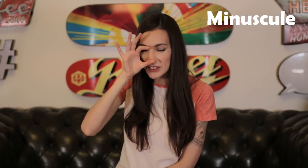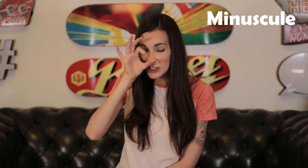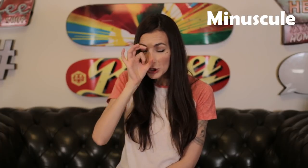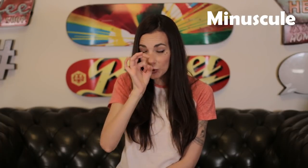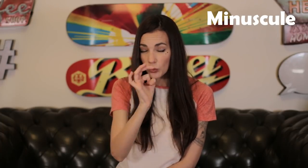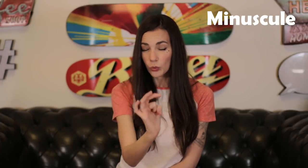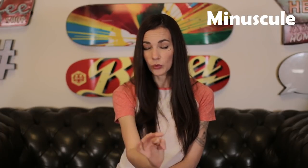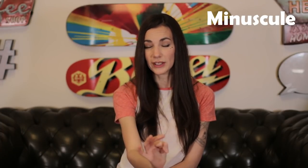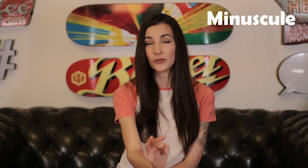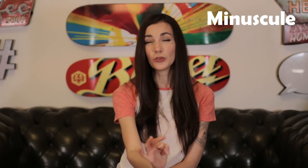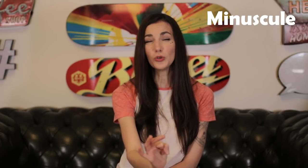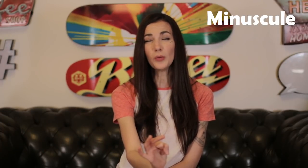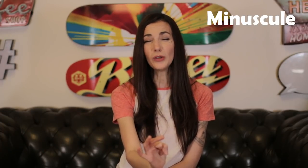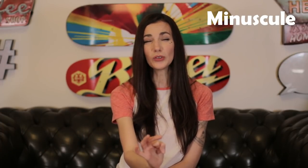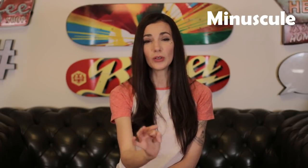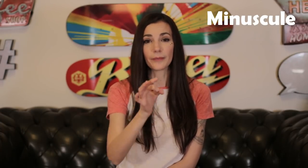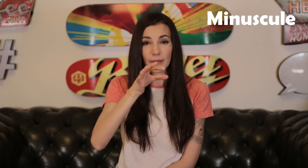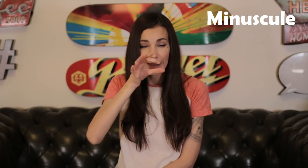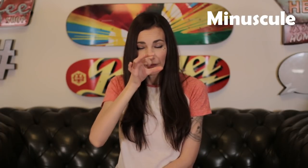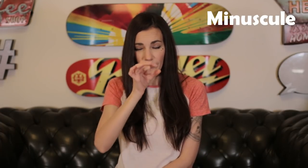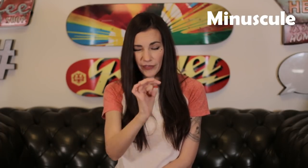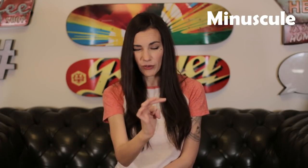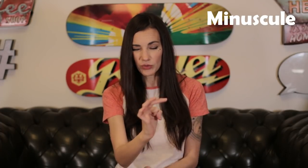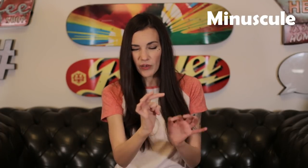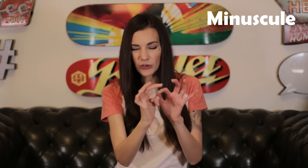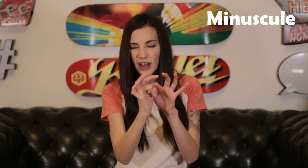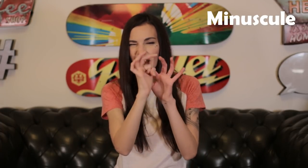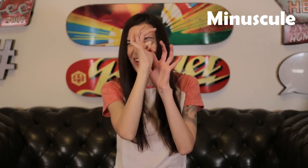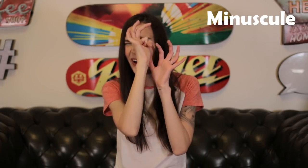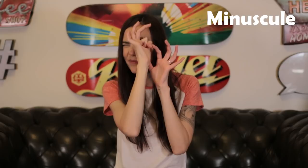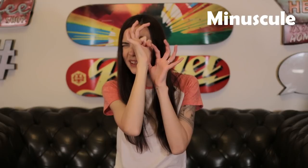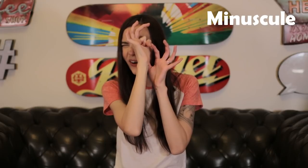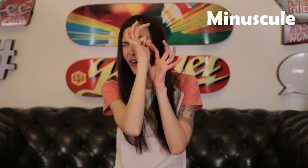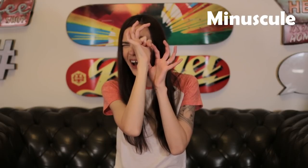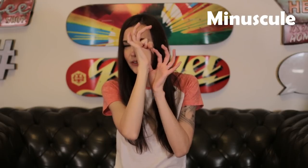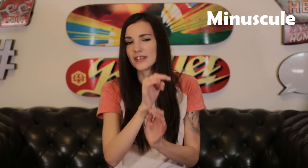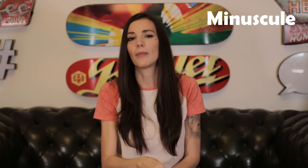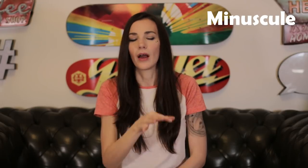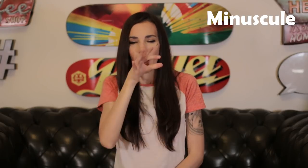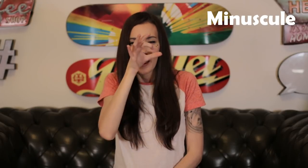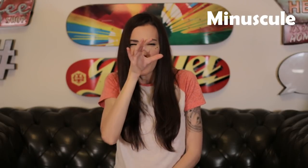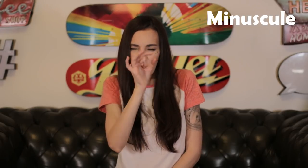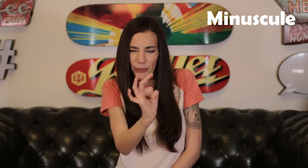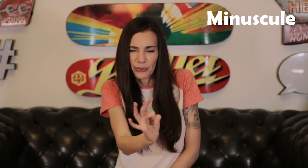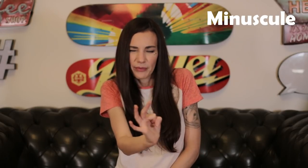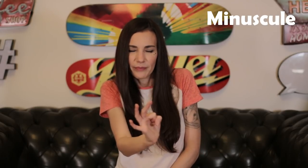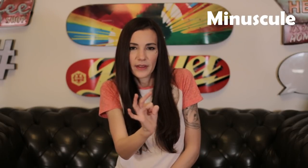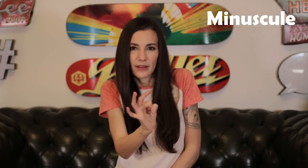imagine, ça devient tout minuscule. On doit voir au travers un micro grain de sable. Donc